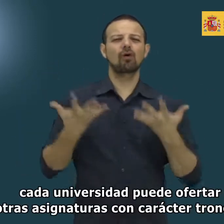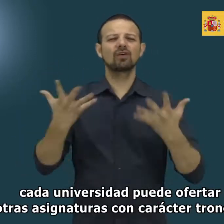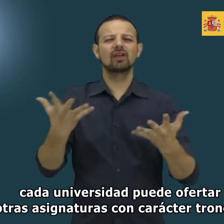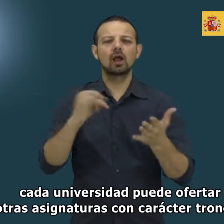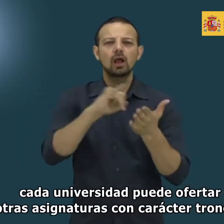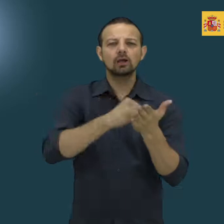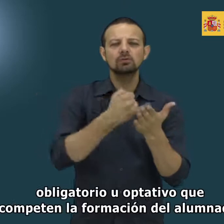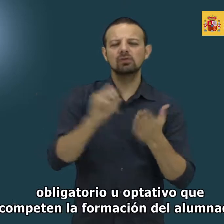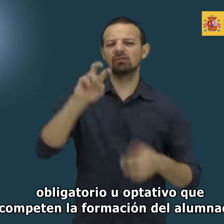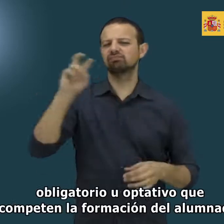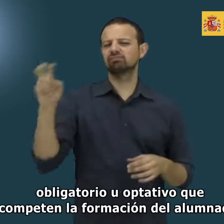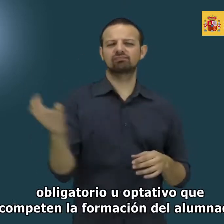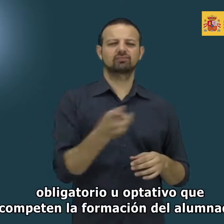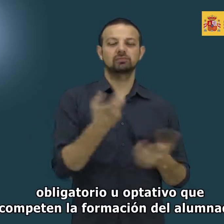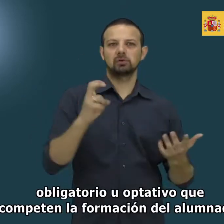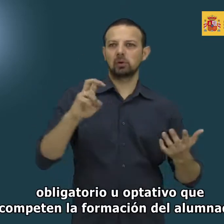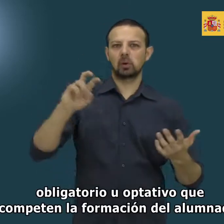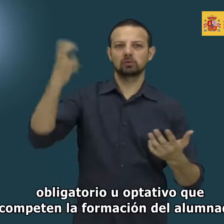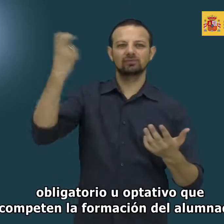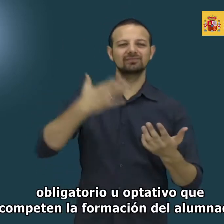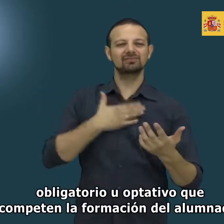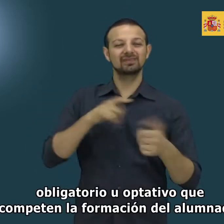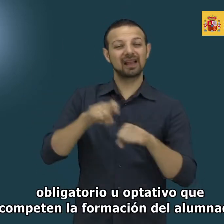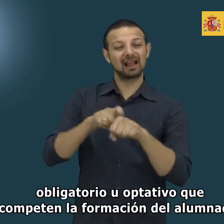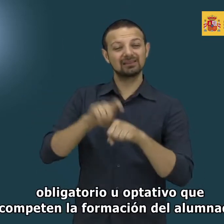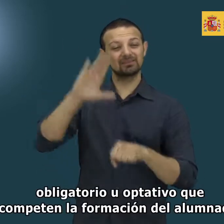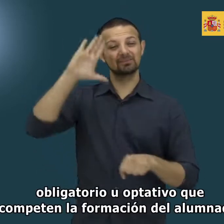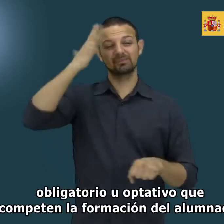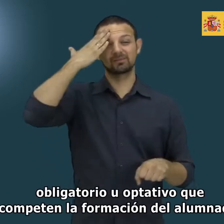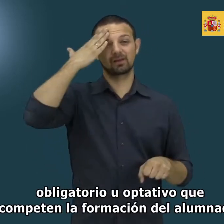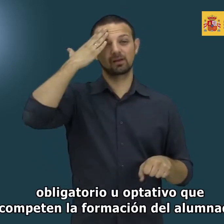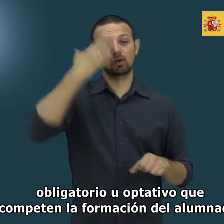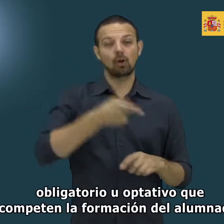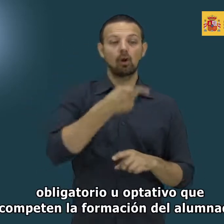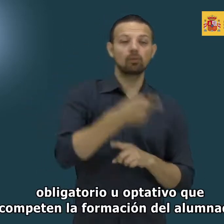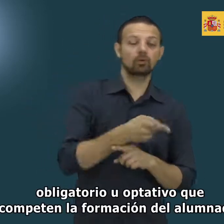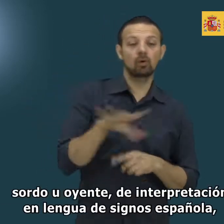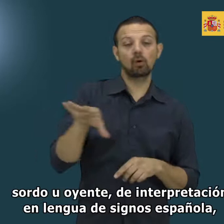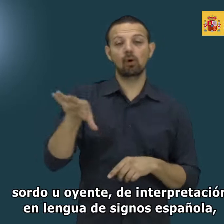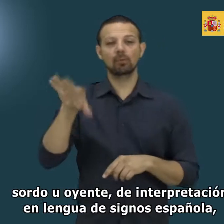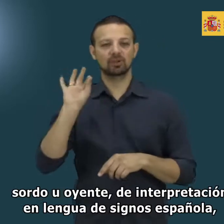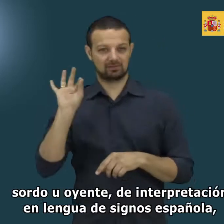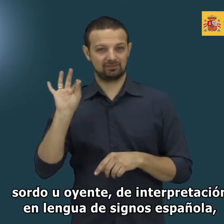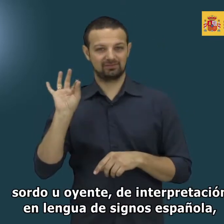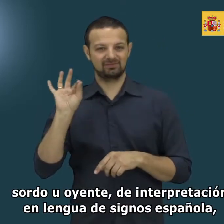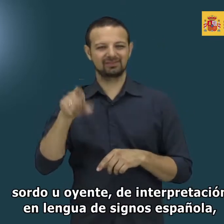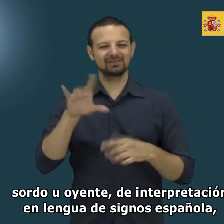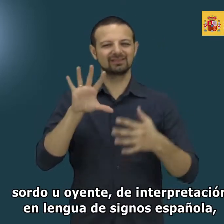troncal, obligatorio u optativo, que competen la formación del alumno sordo u oyente, de